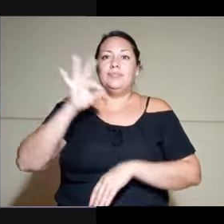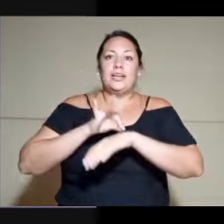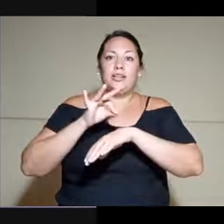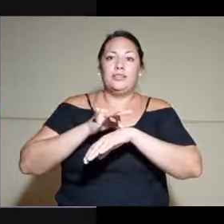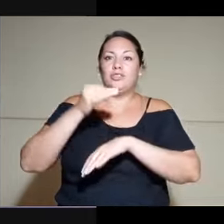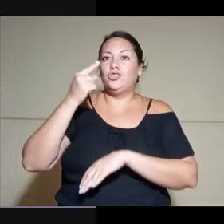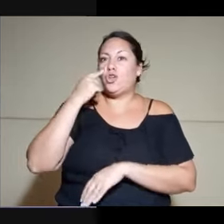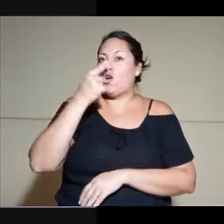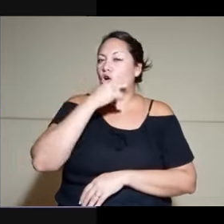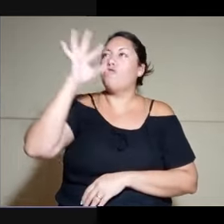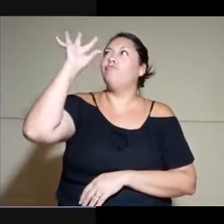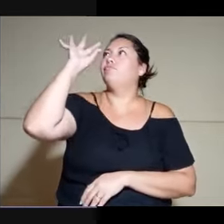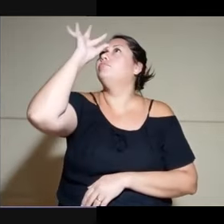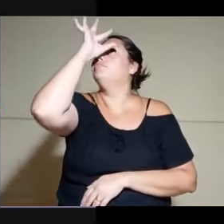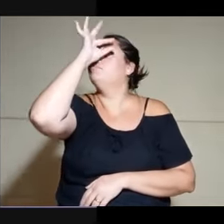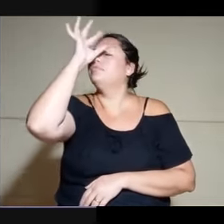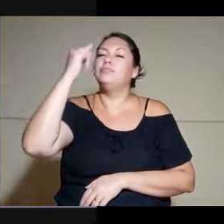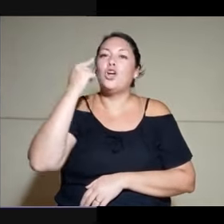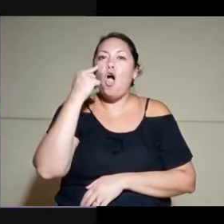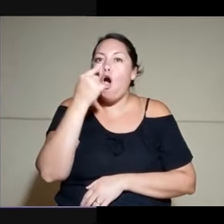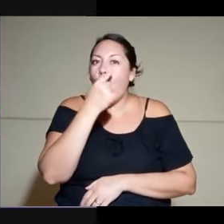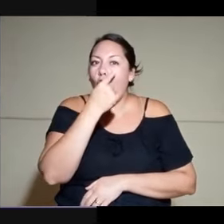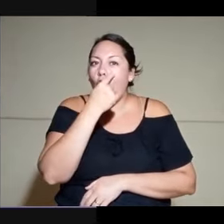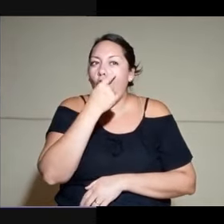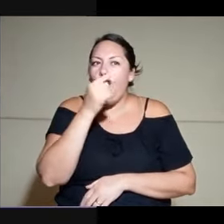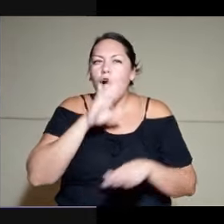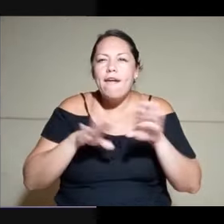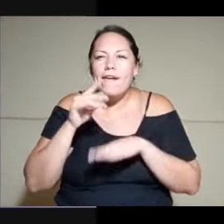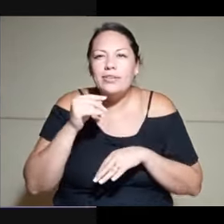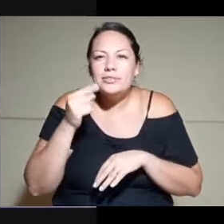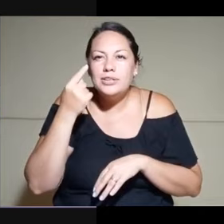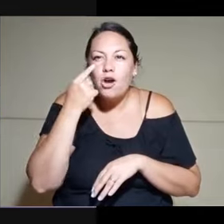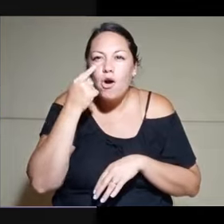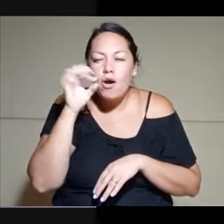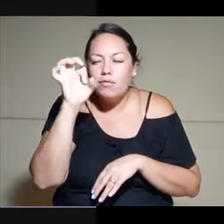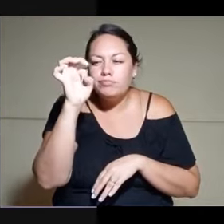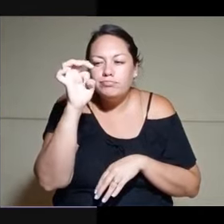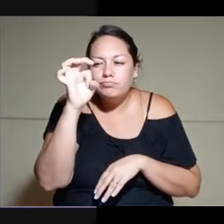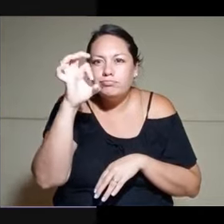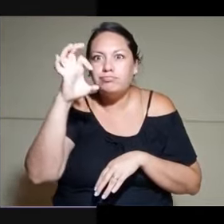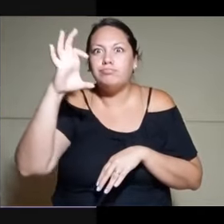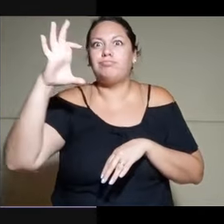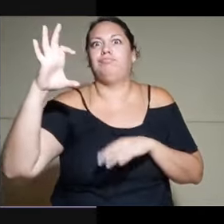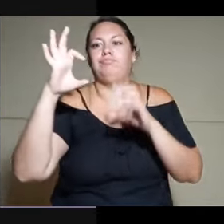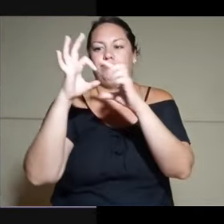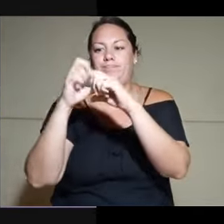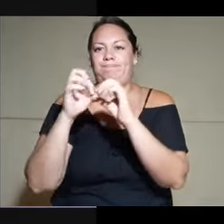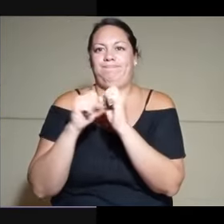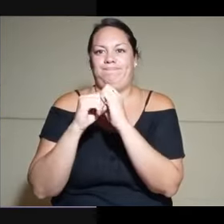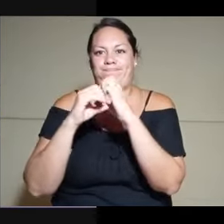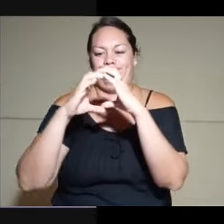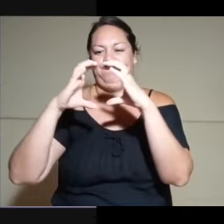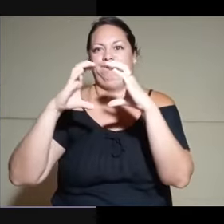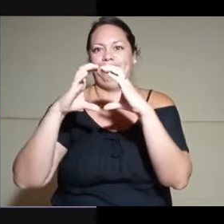Entonces, por eso cuando ustedes, por ejemplo, les van a poner gotas en los ojos para cuando les van a hacer un fondo de ojo, ¿qué